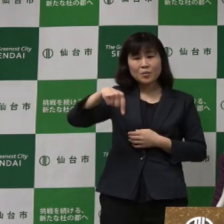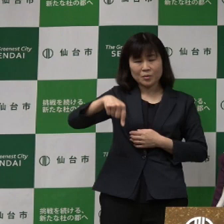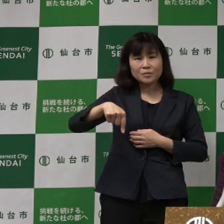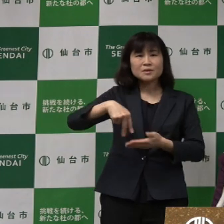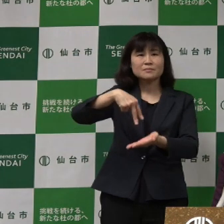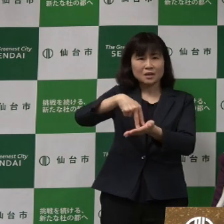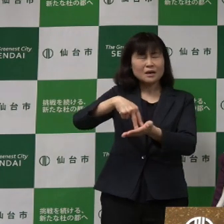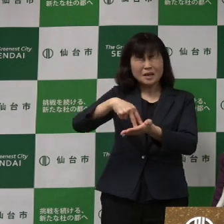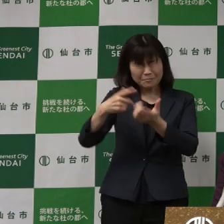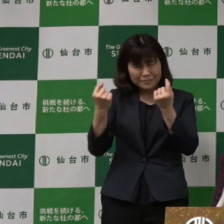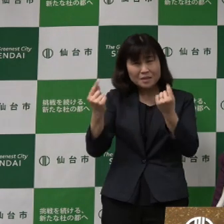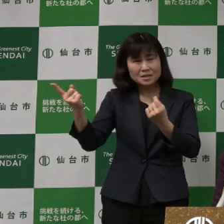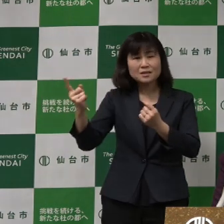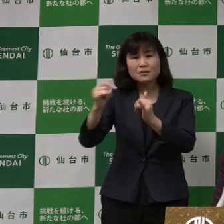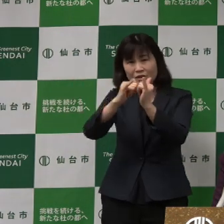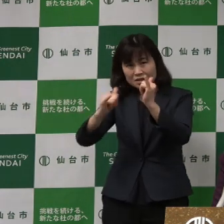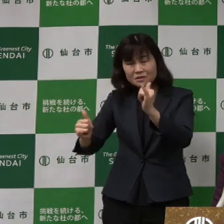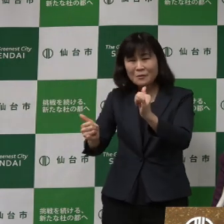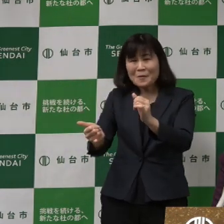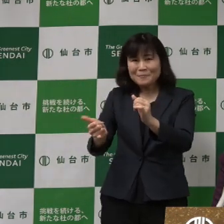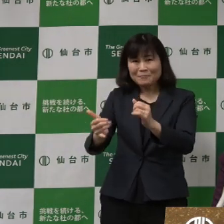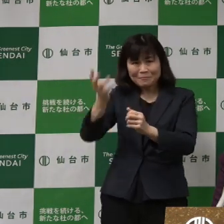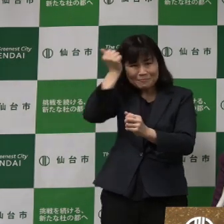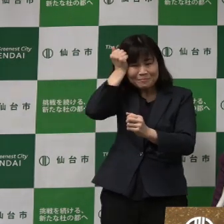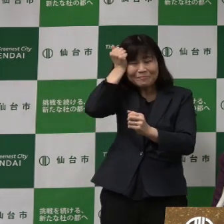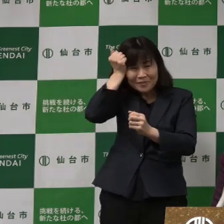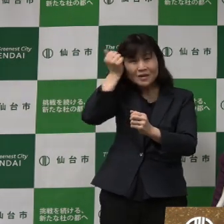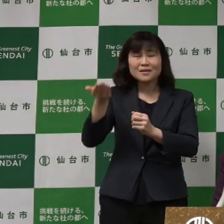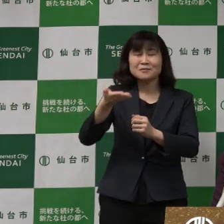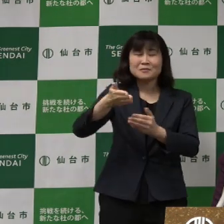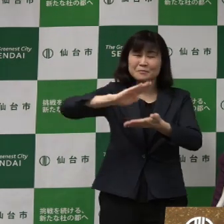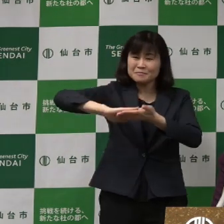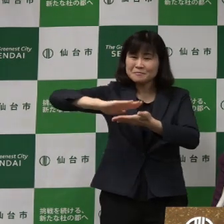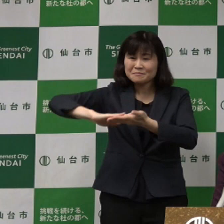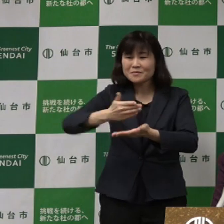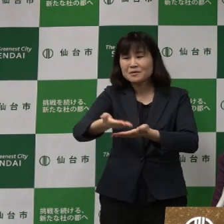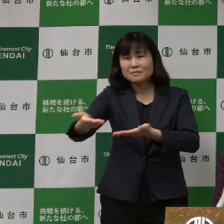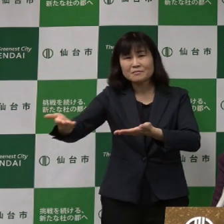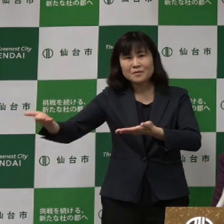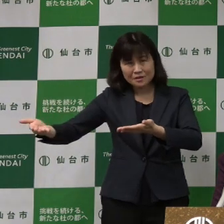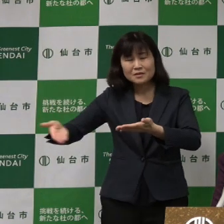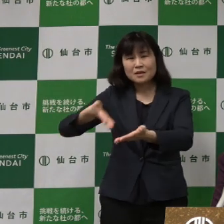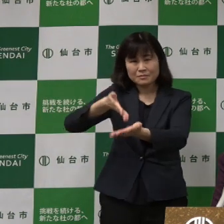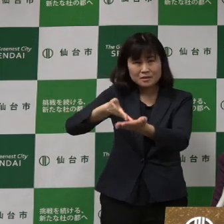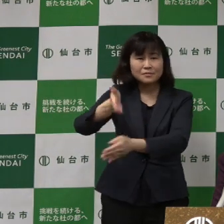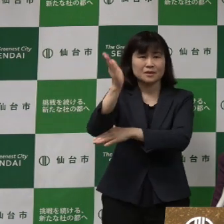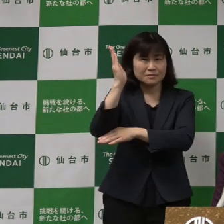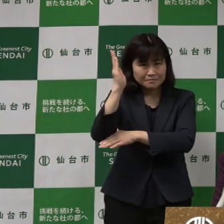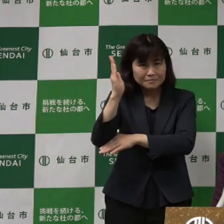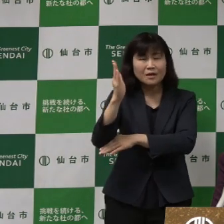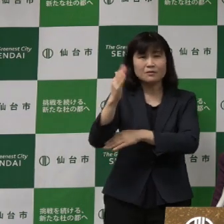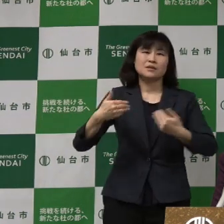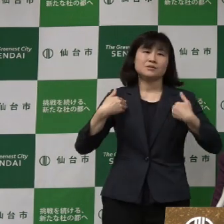教訓を風化させずに引き継いで、次の世代に引き継いでいく、そして災害文化の醸成をしてい